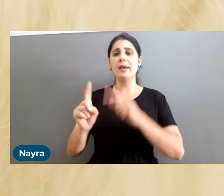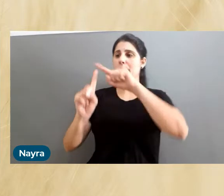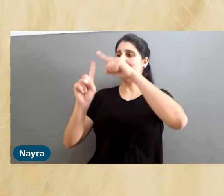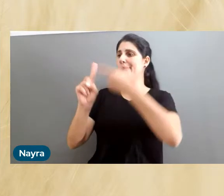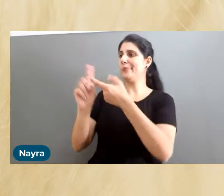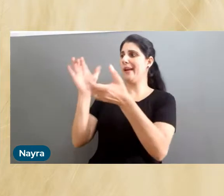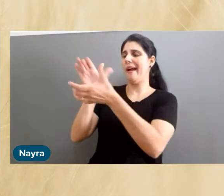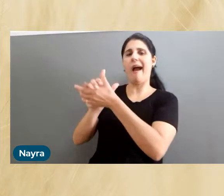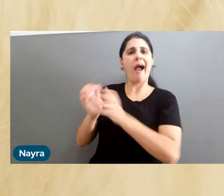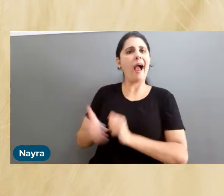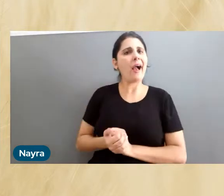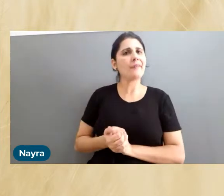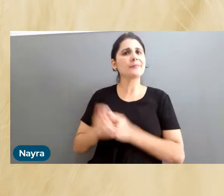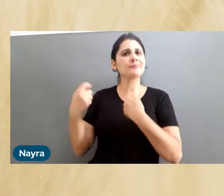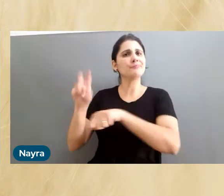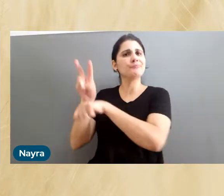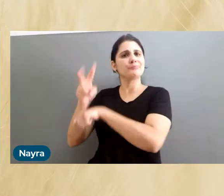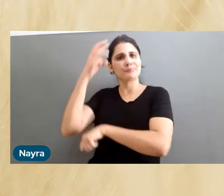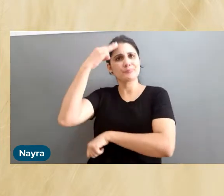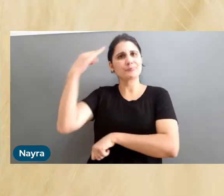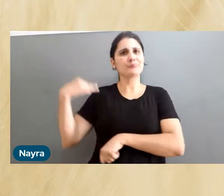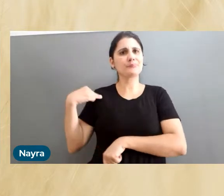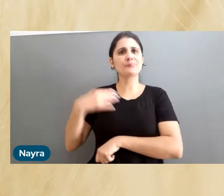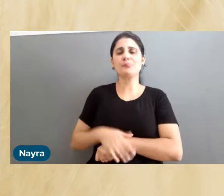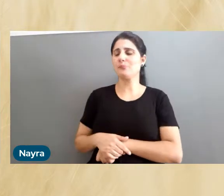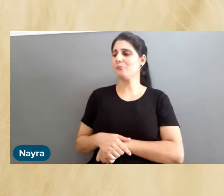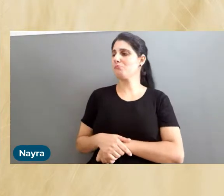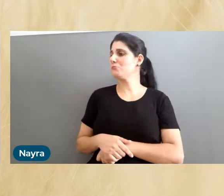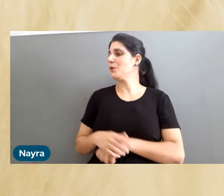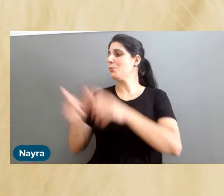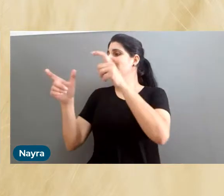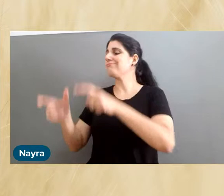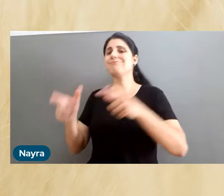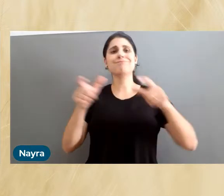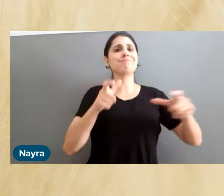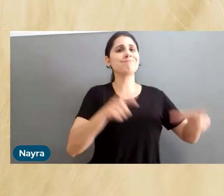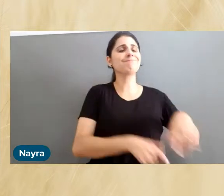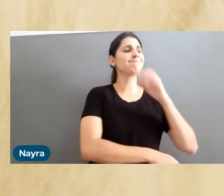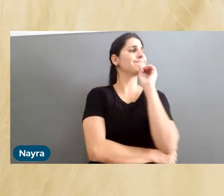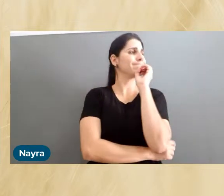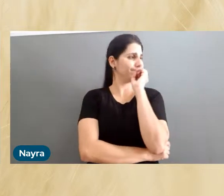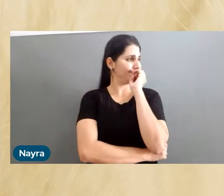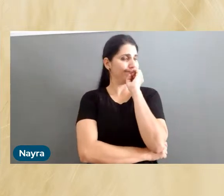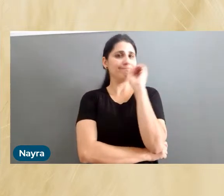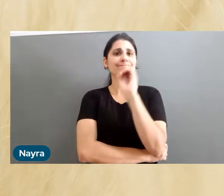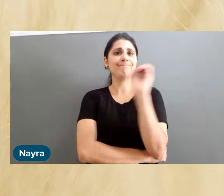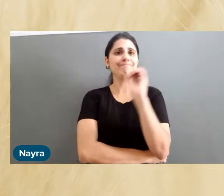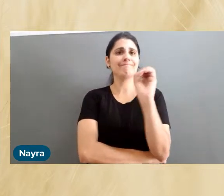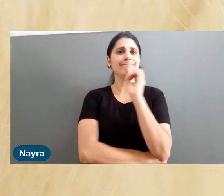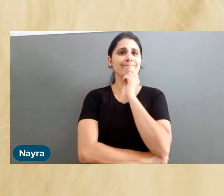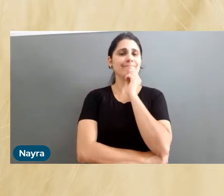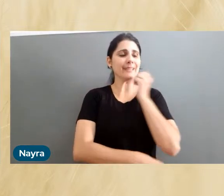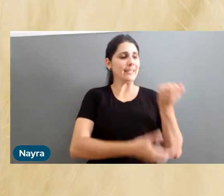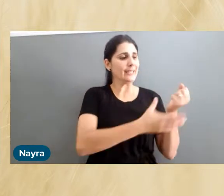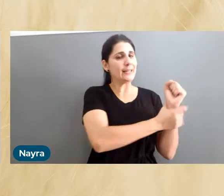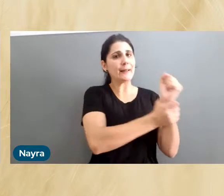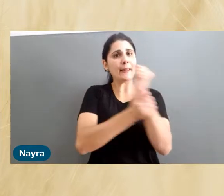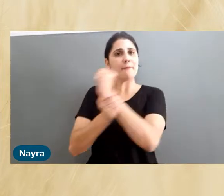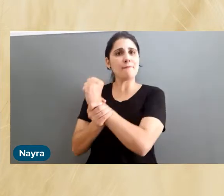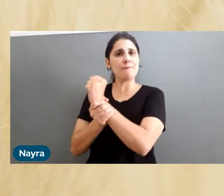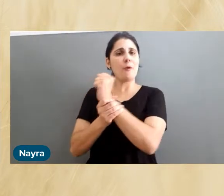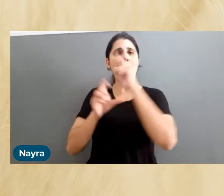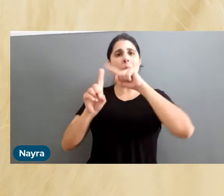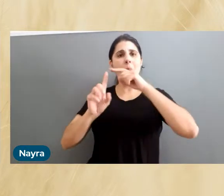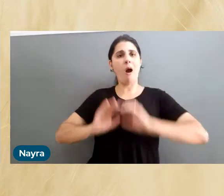precisando dar acolhimento, proteção, não tendo nenhum lugar e tendo que levá-la a um curral. E ali